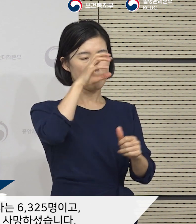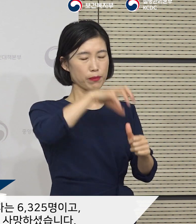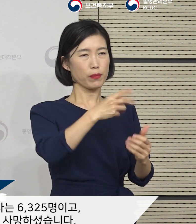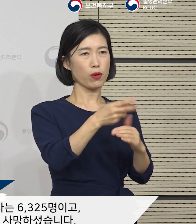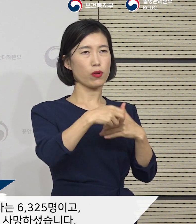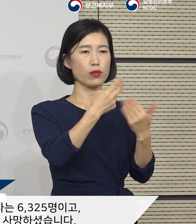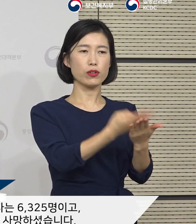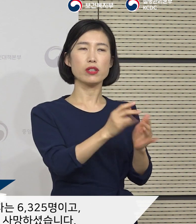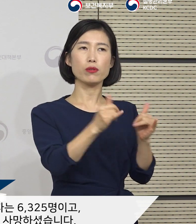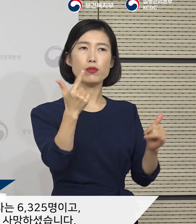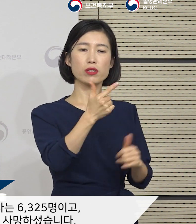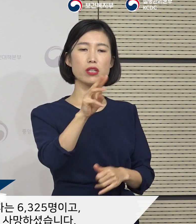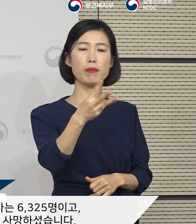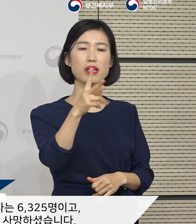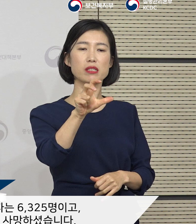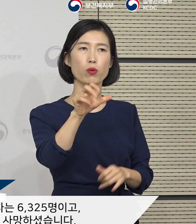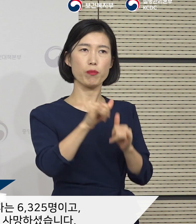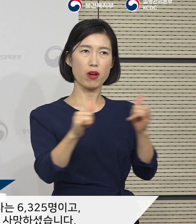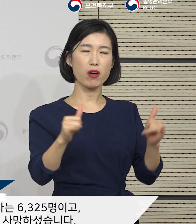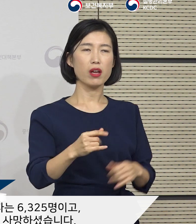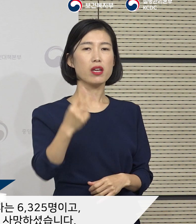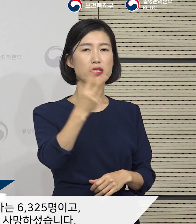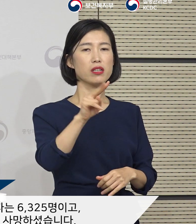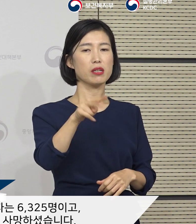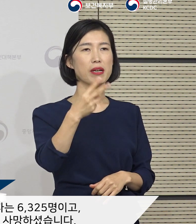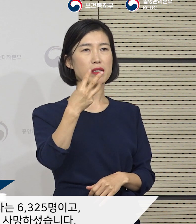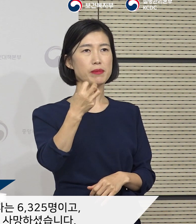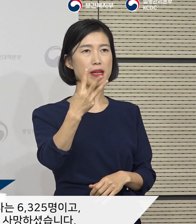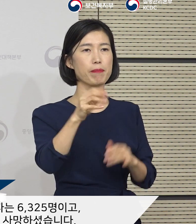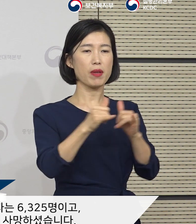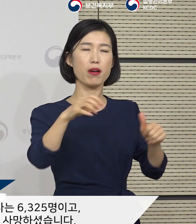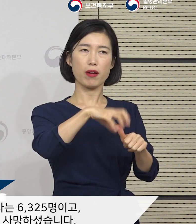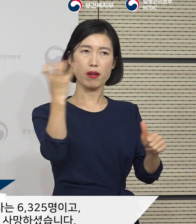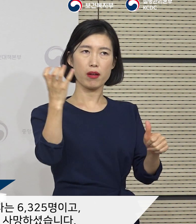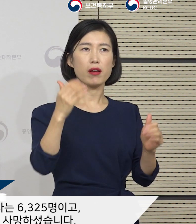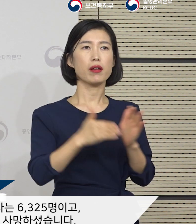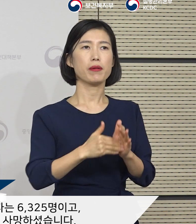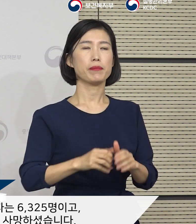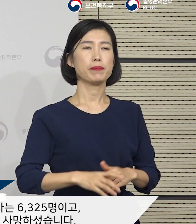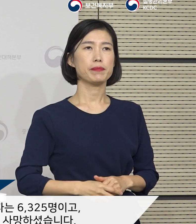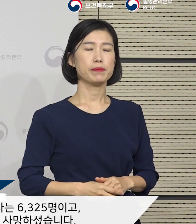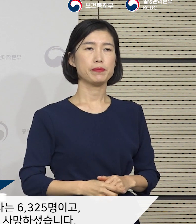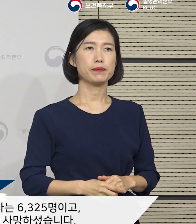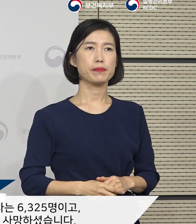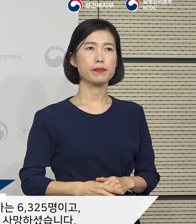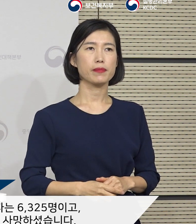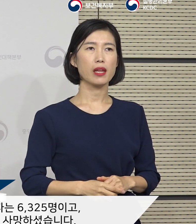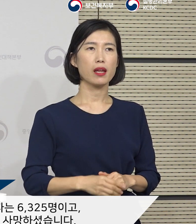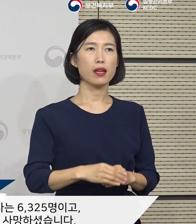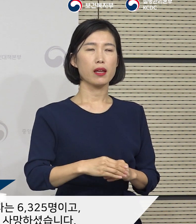환자는 6,325명이고 2,233명이 완치되어 격리 해제되었습니다.